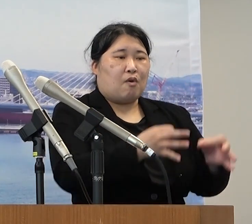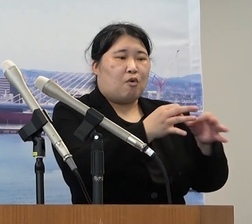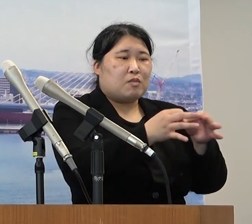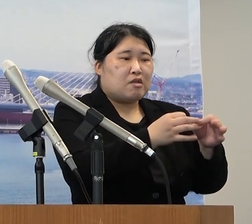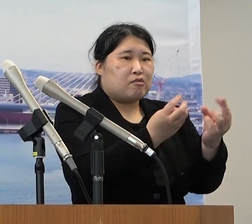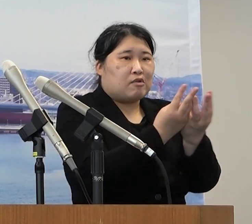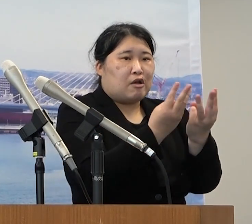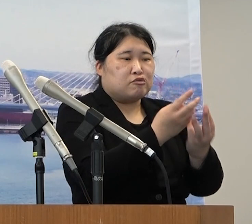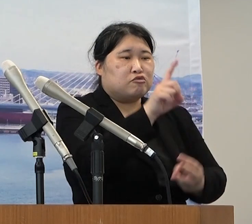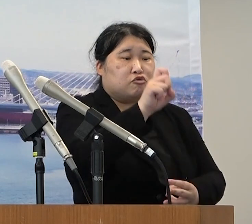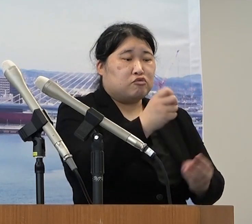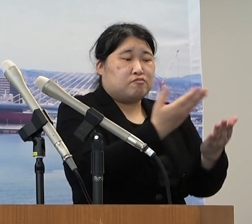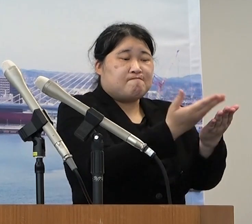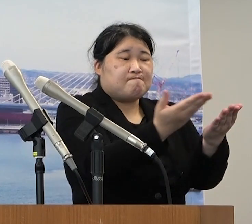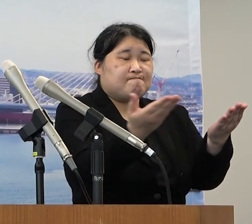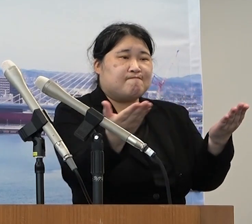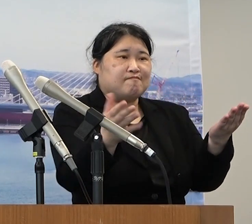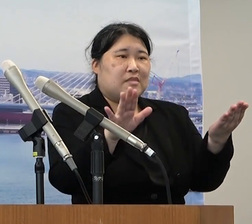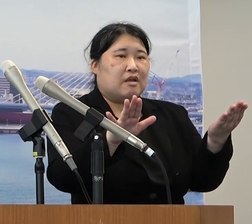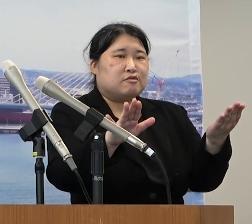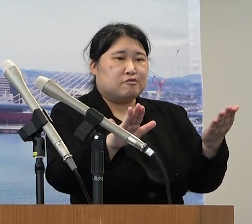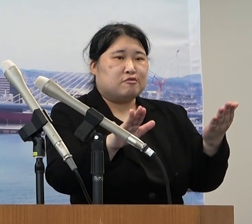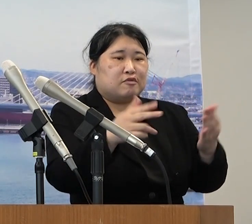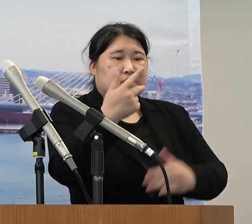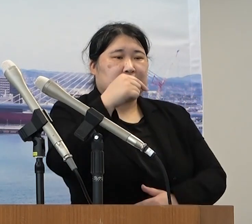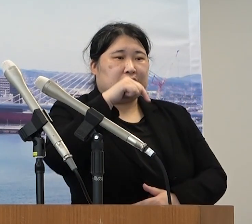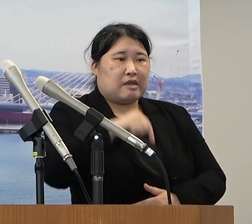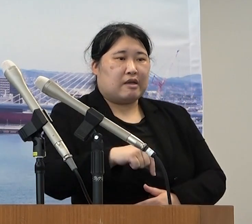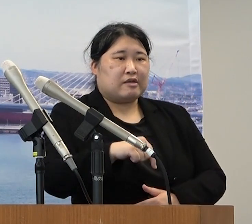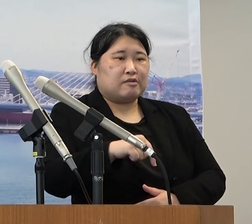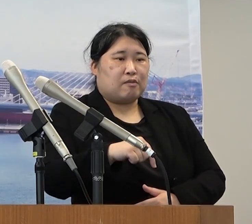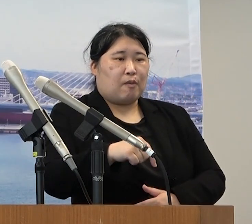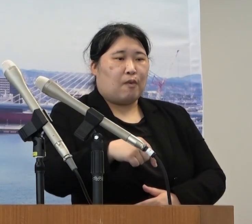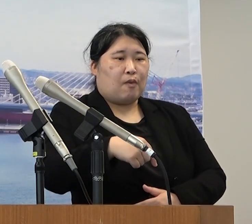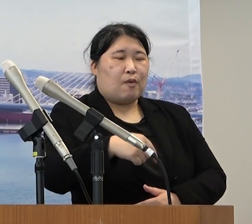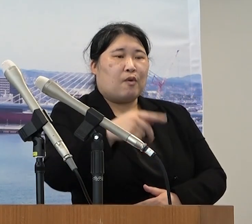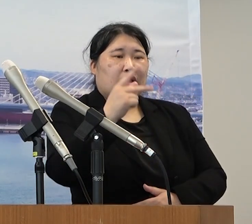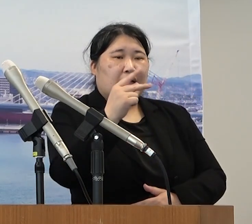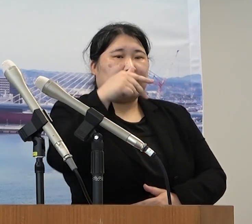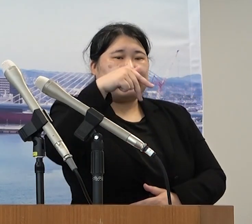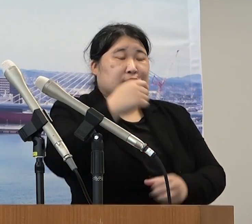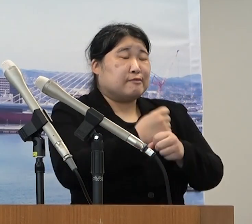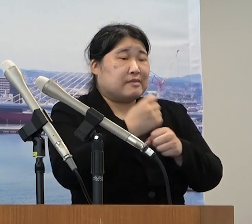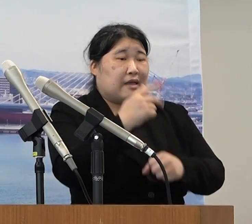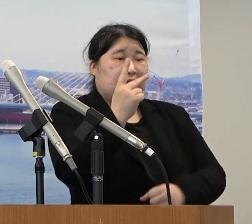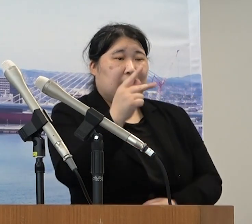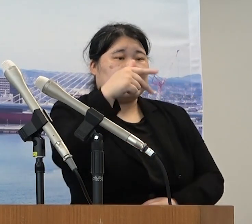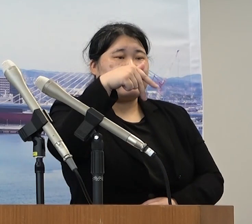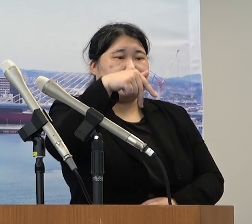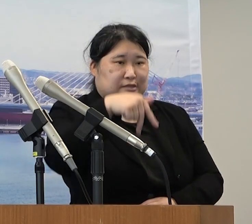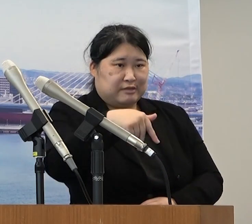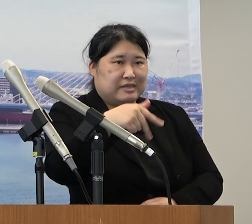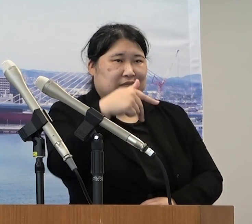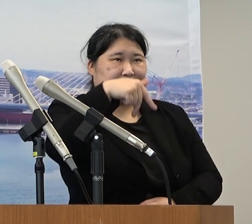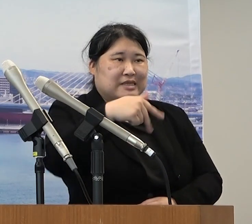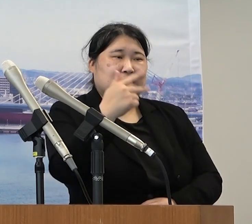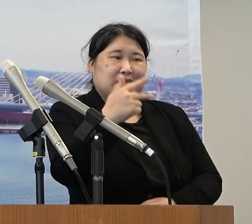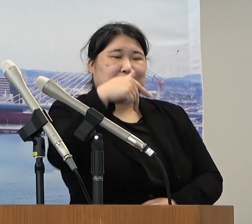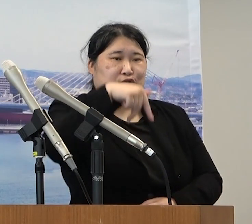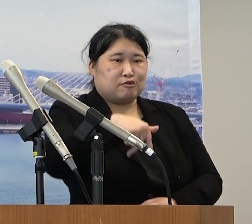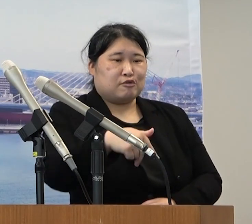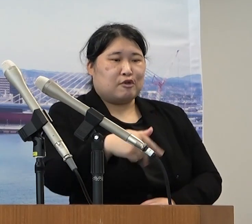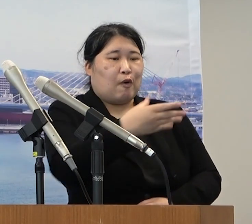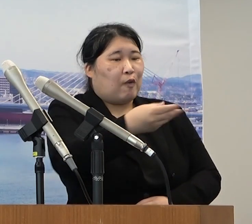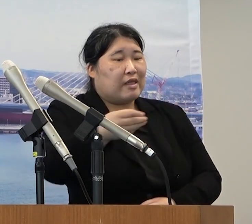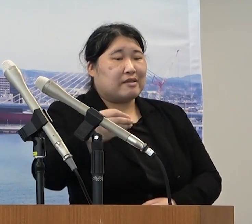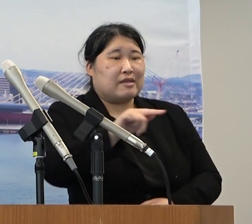は10店舗が出展し、市内農水産品である果実やホタテ、野菜などを使用した料理や